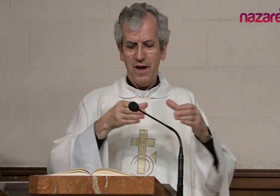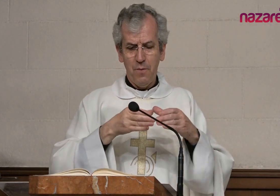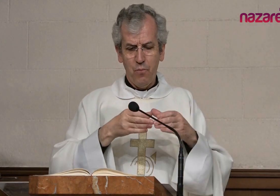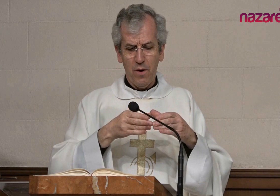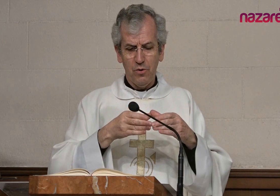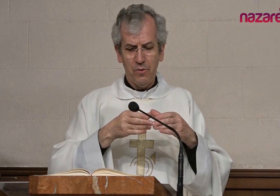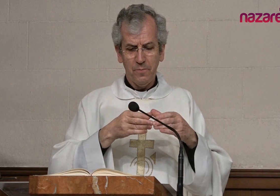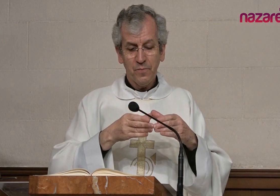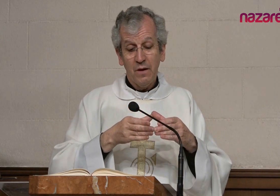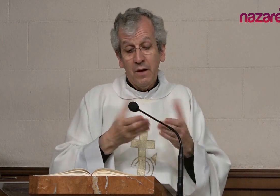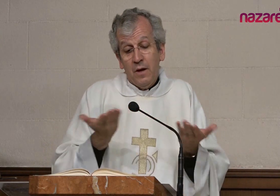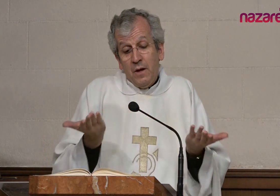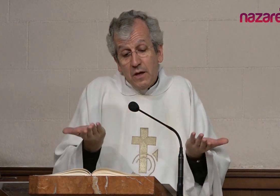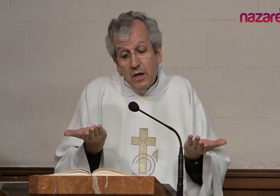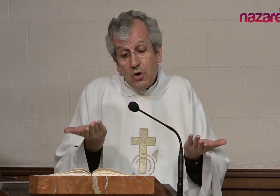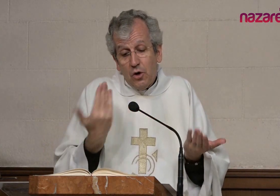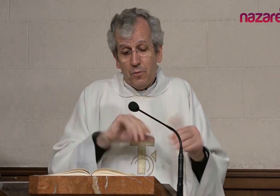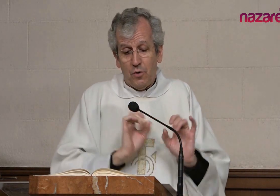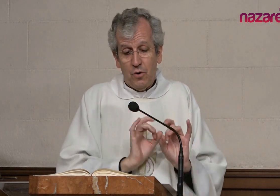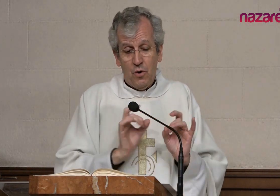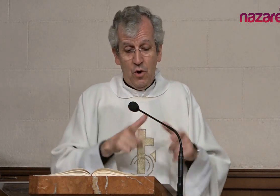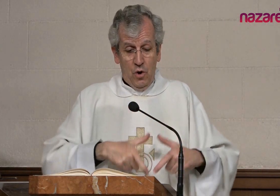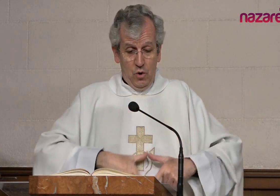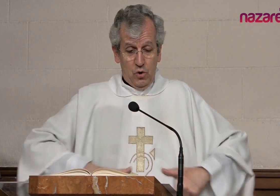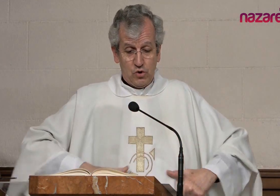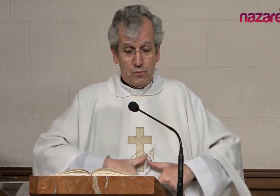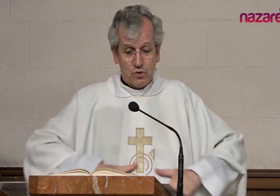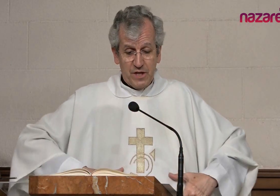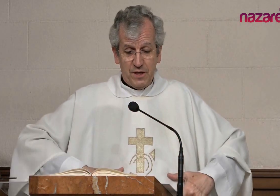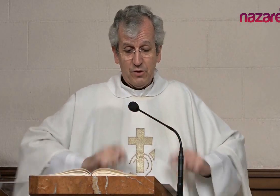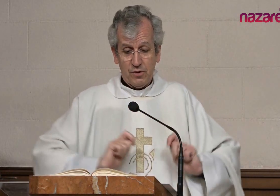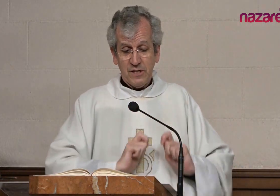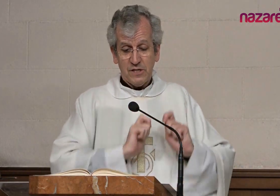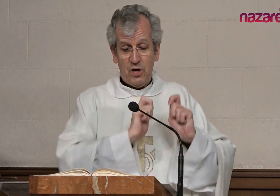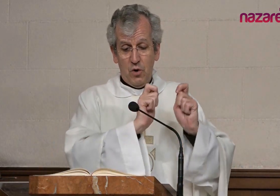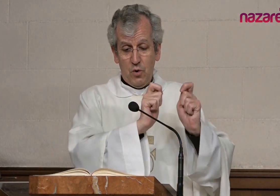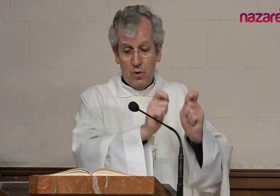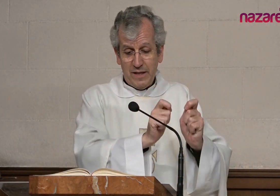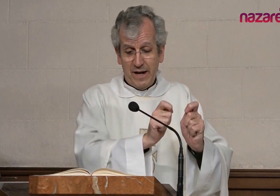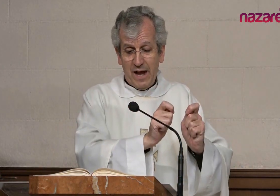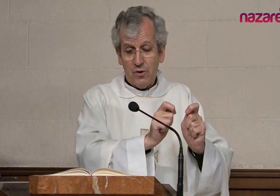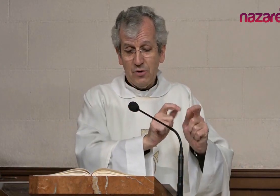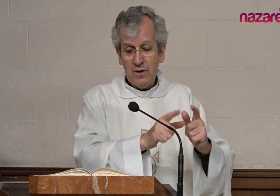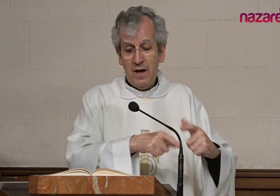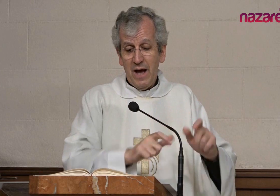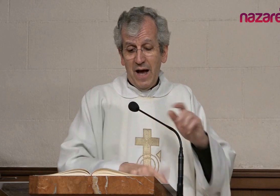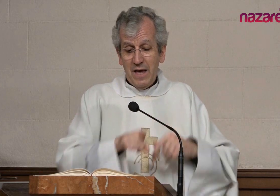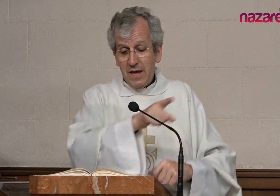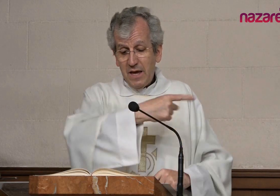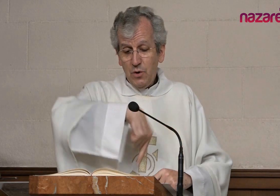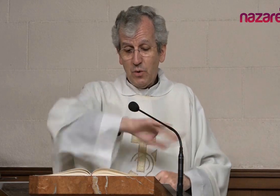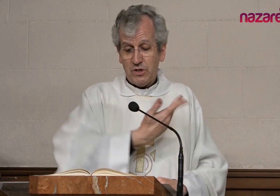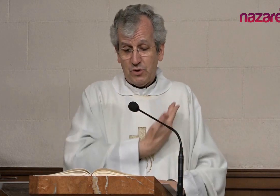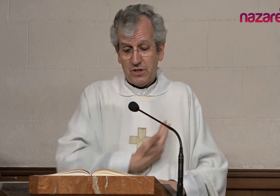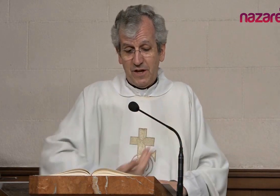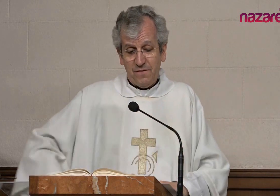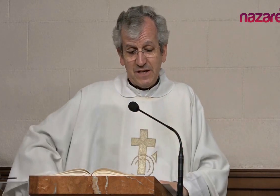el pueblo. Y cómo los sumos sacerdotes lo entregaron y nuestros